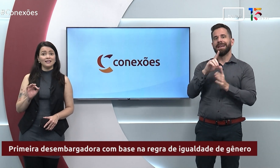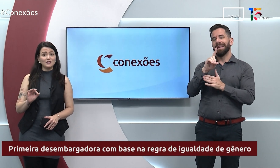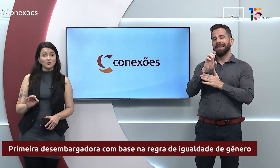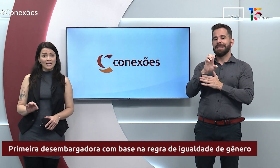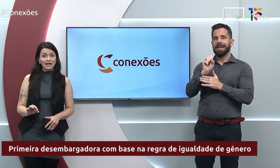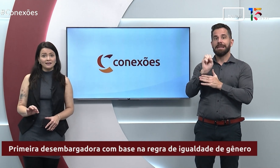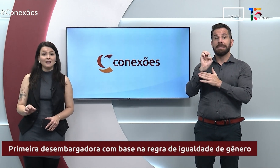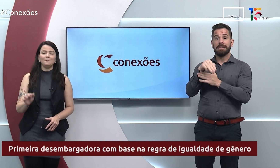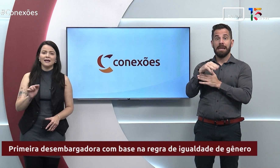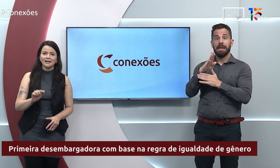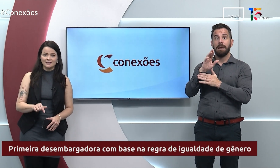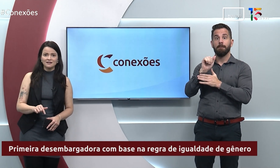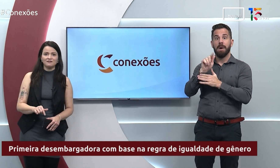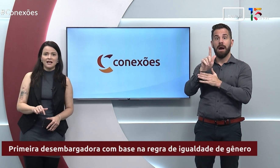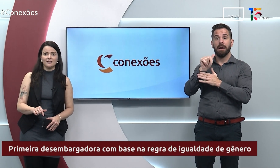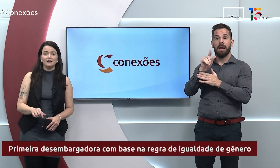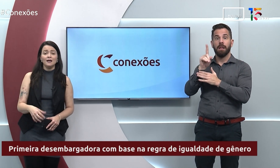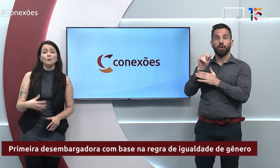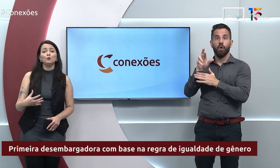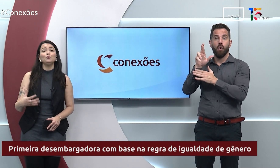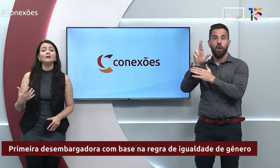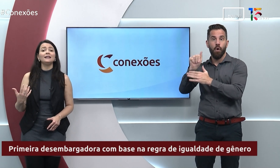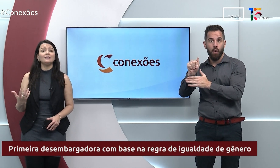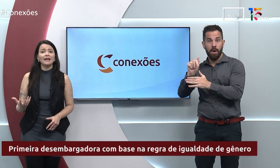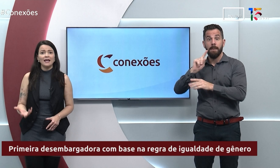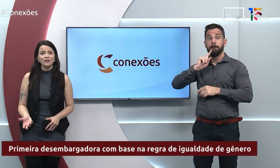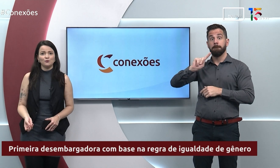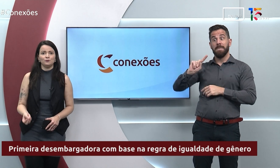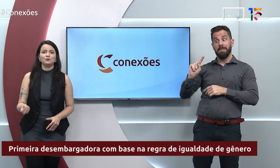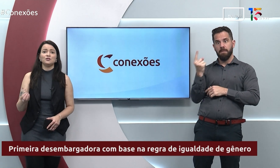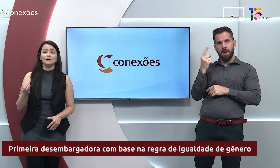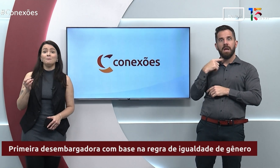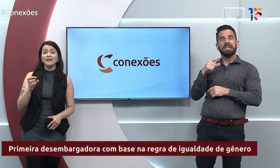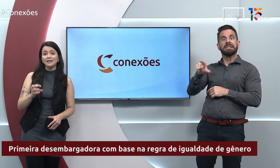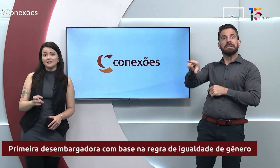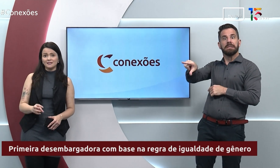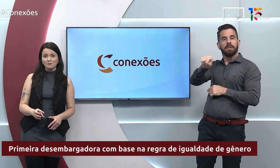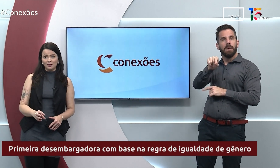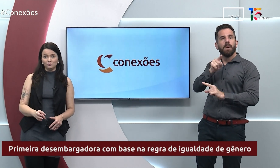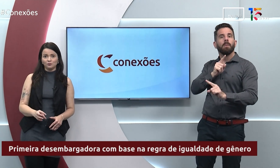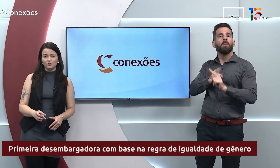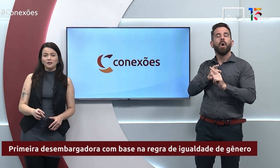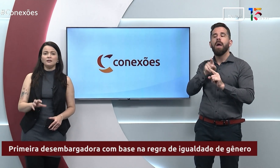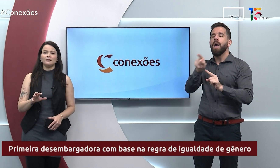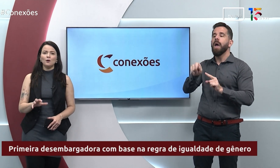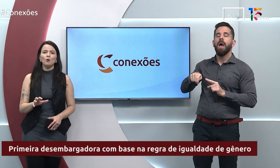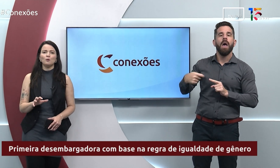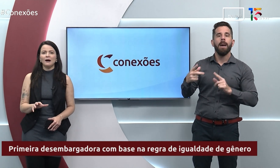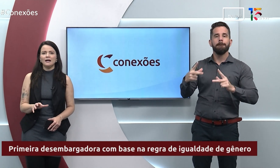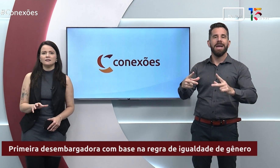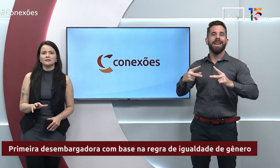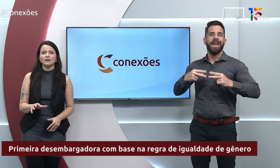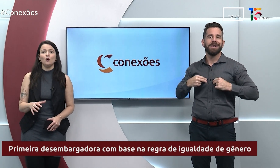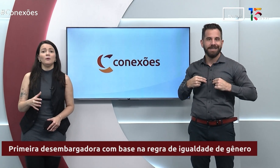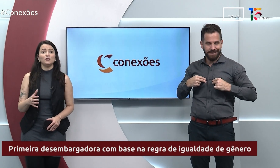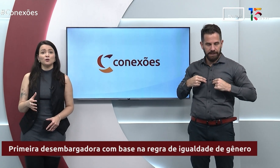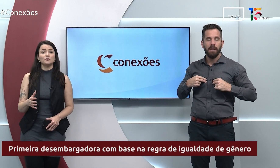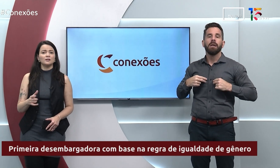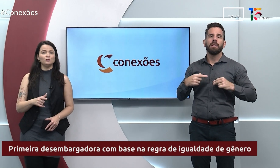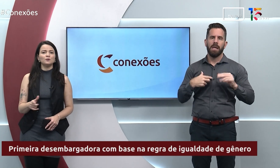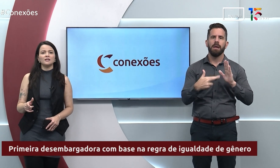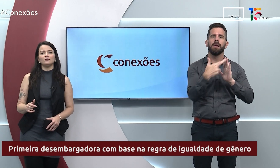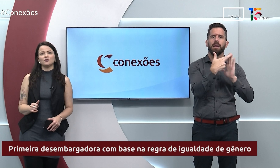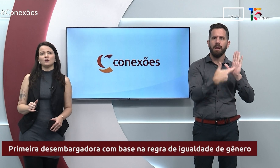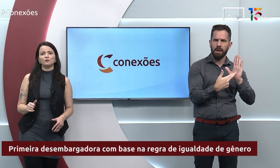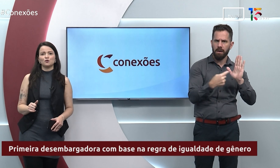magistrada selecionada para essa vaga por um critério de merecimento, que tem como base uma